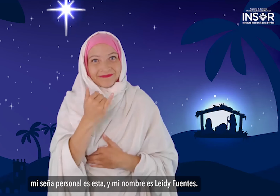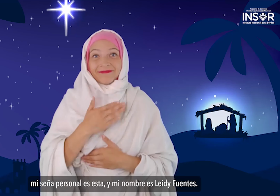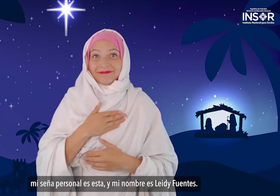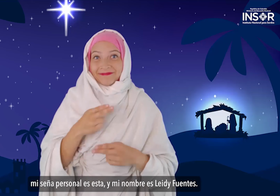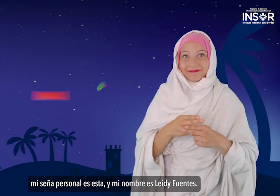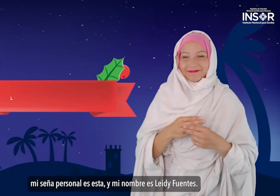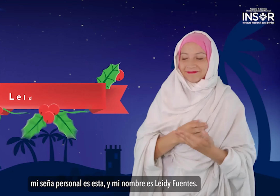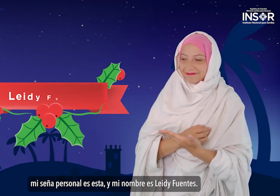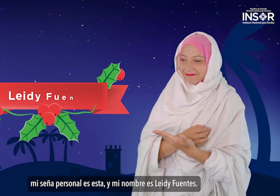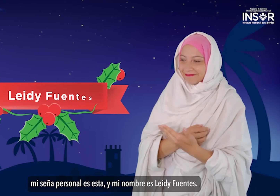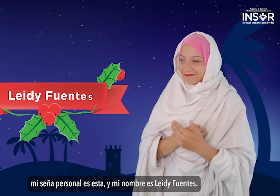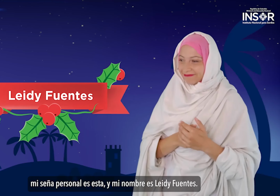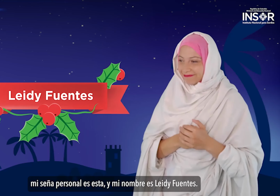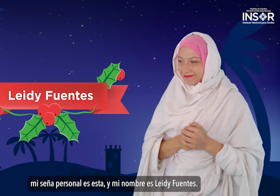y mi nombre es Lady Fuentes.